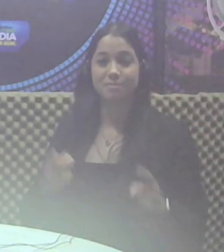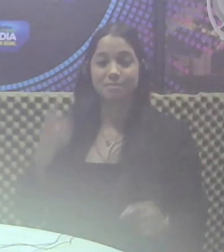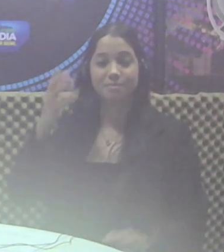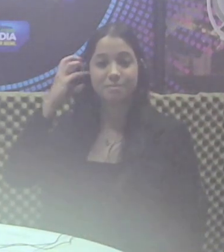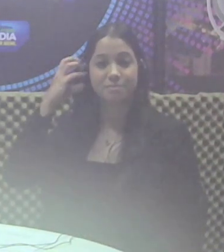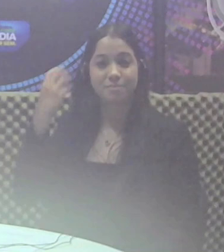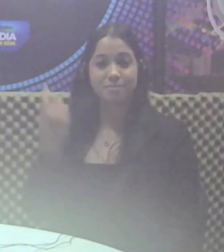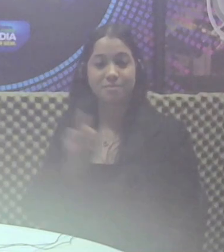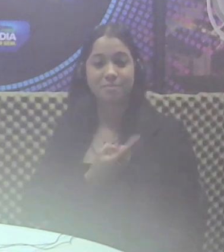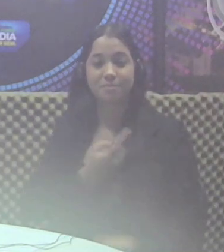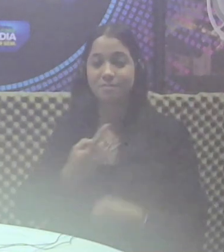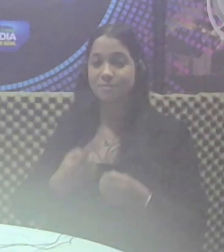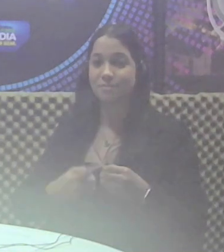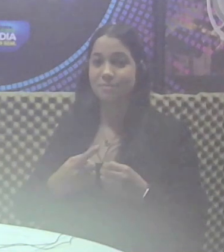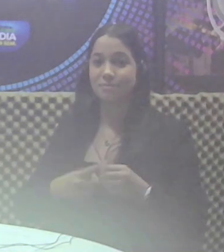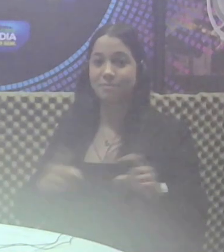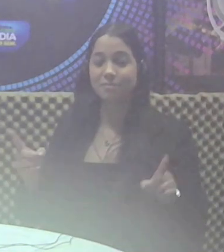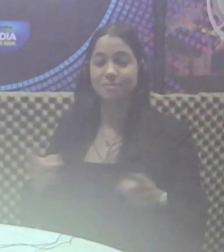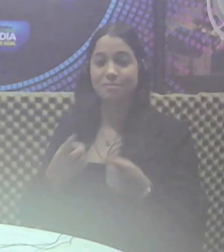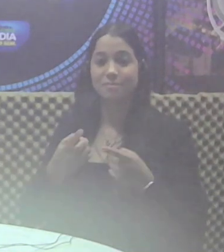Rádio Nossa Cidade.